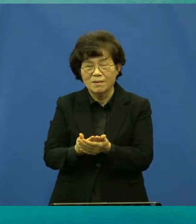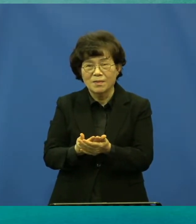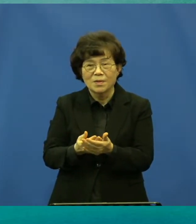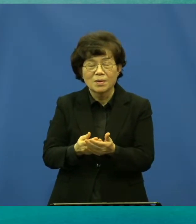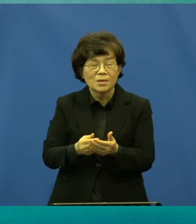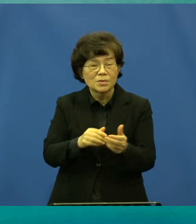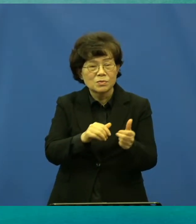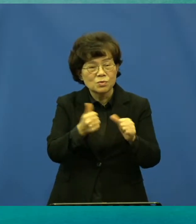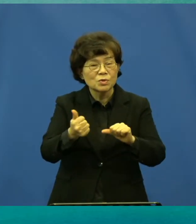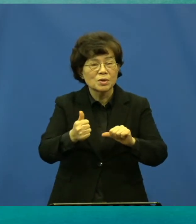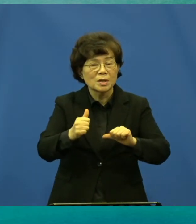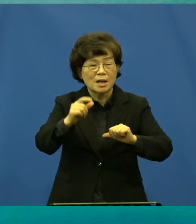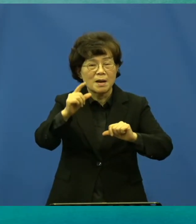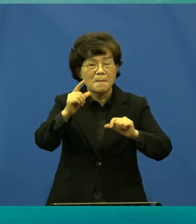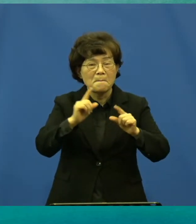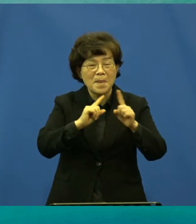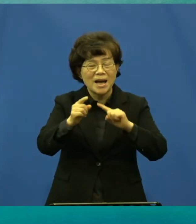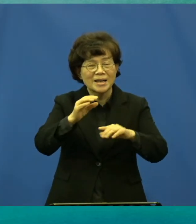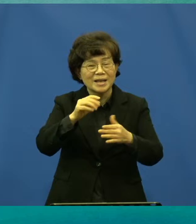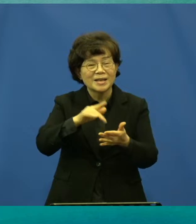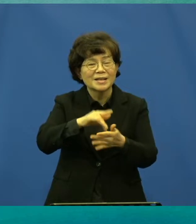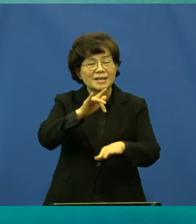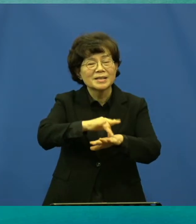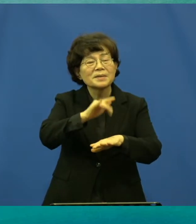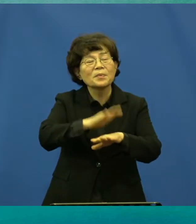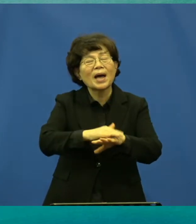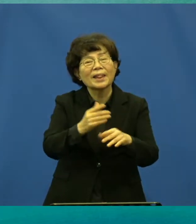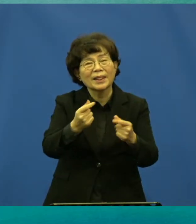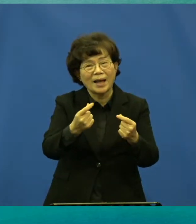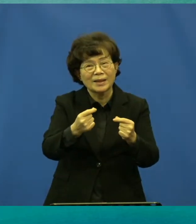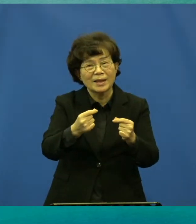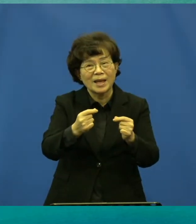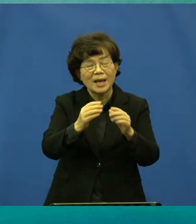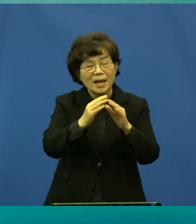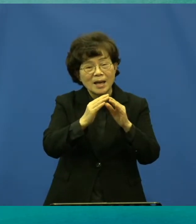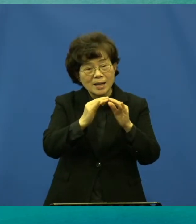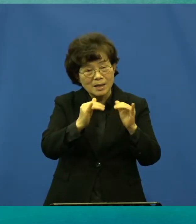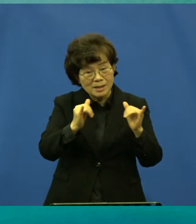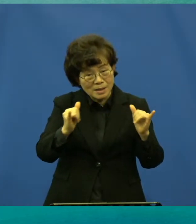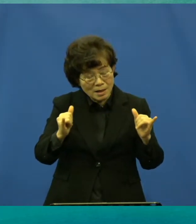죽는다는 말이 습관적으로 붙어 있습니다. 문제가 있습니다. 그런 사람을 살려야 할 사람입니다.